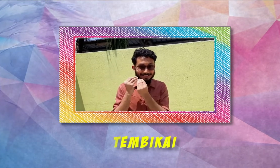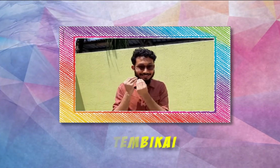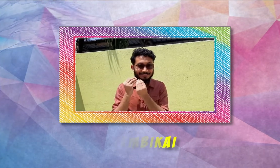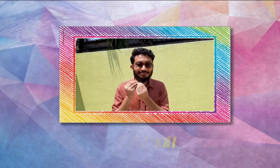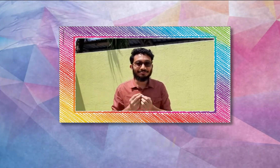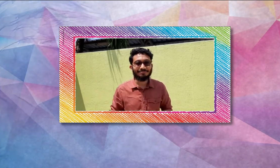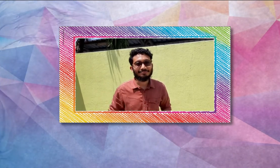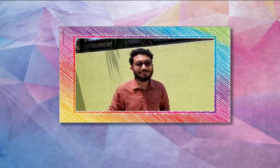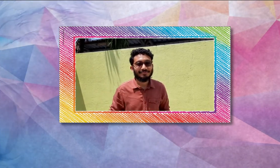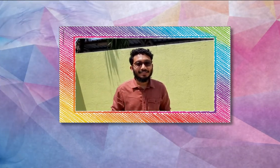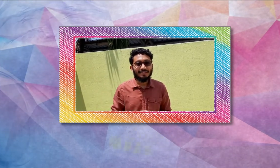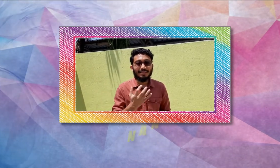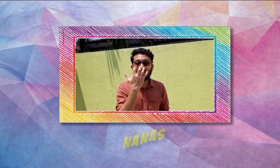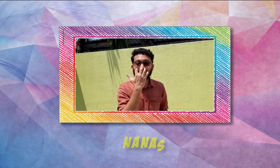Hai enak